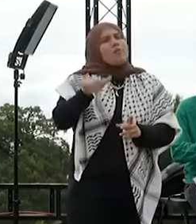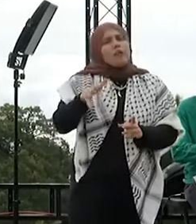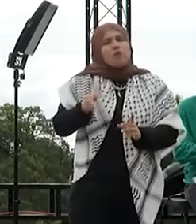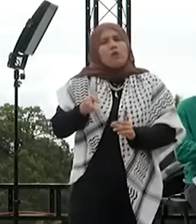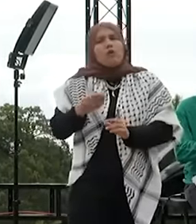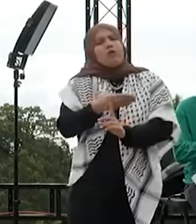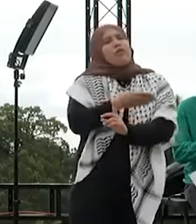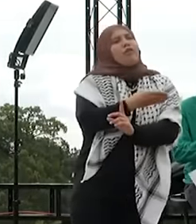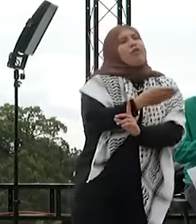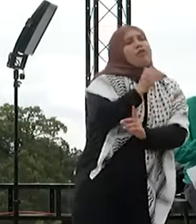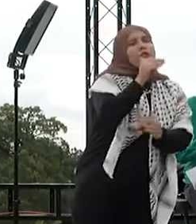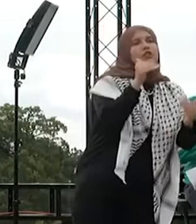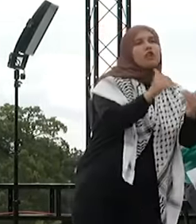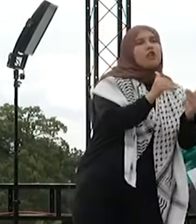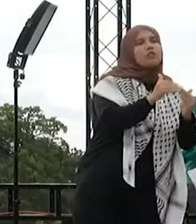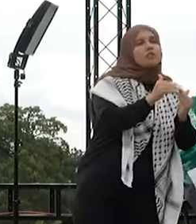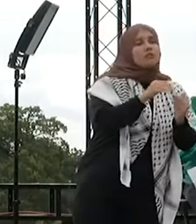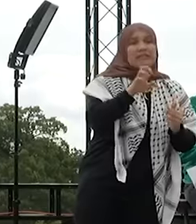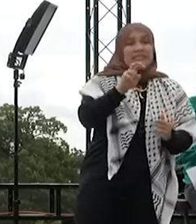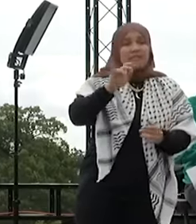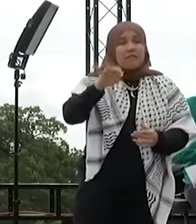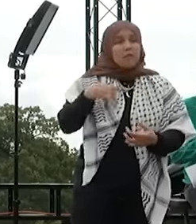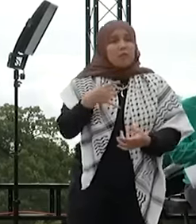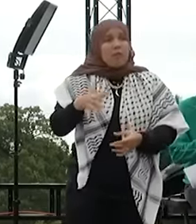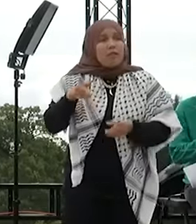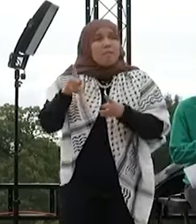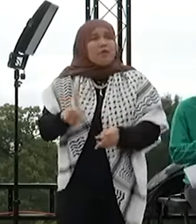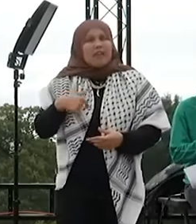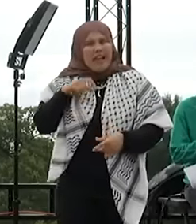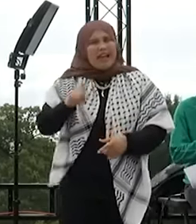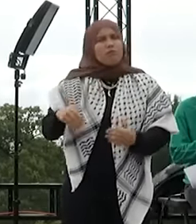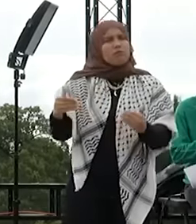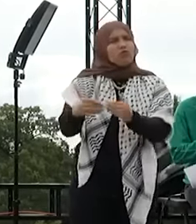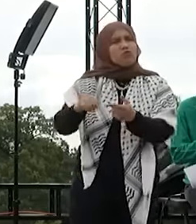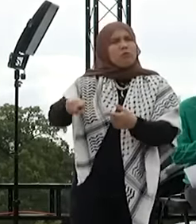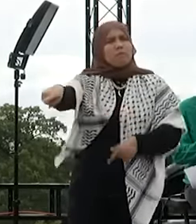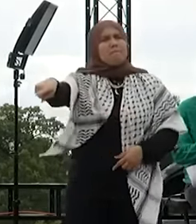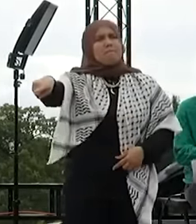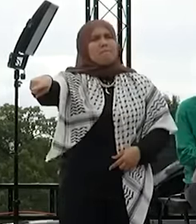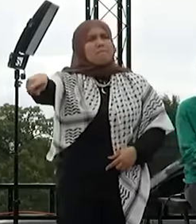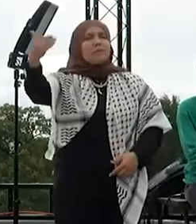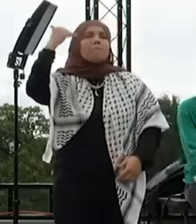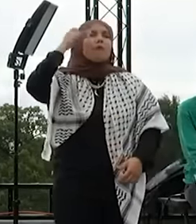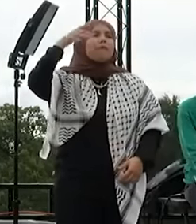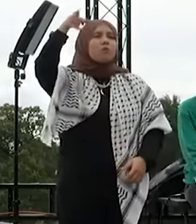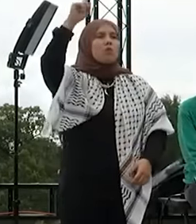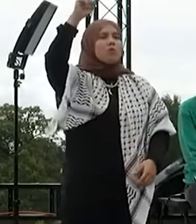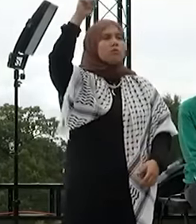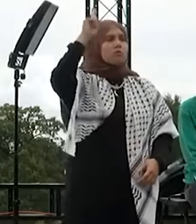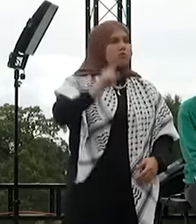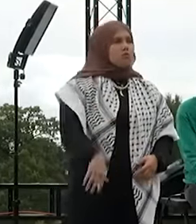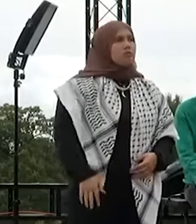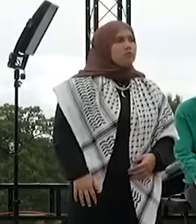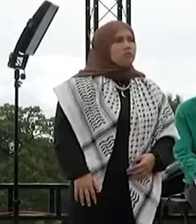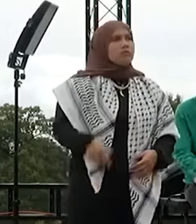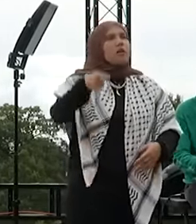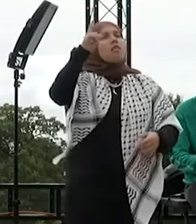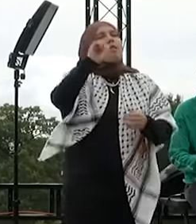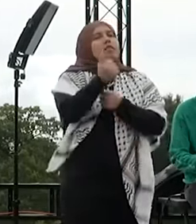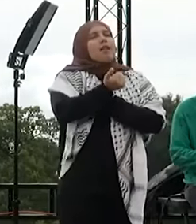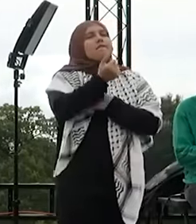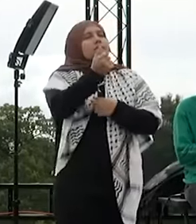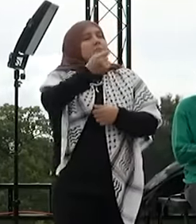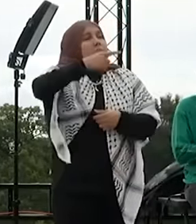swerve you to injustice, lead you to be unjust with them. وَاتَّقُوا اللَّهِ. Be mindful of your Lord. Allah loves